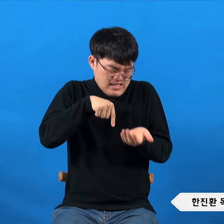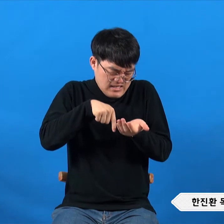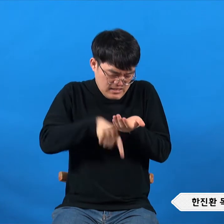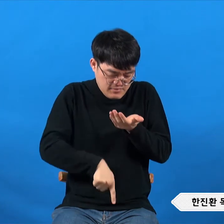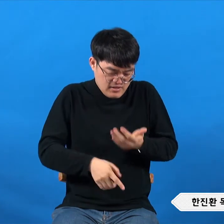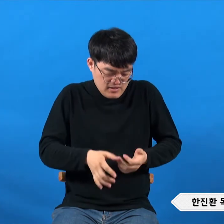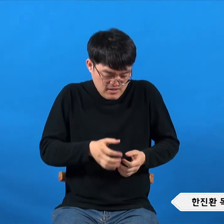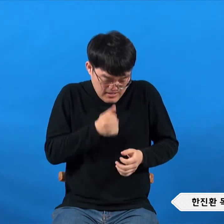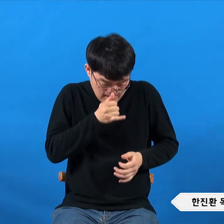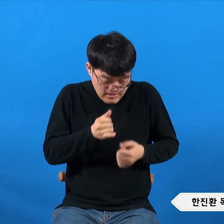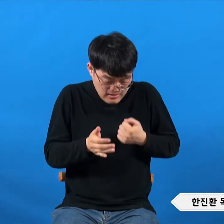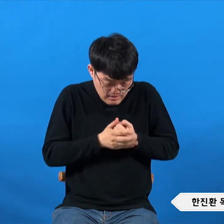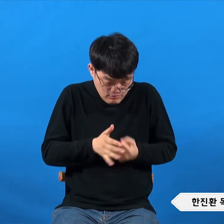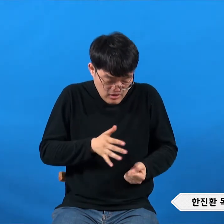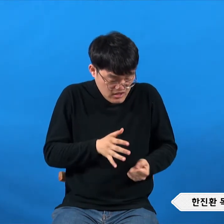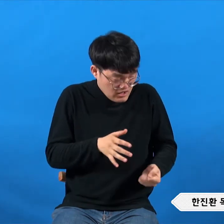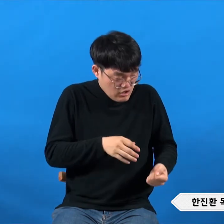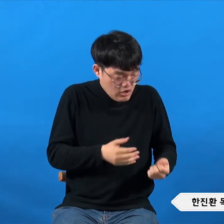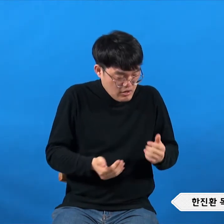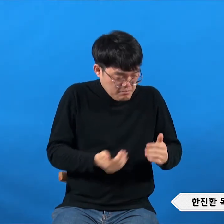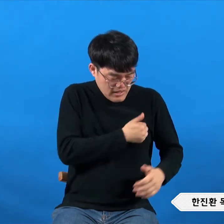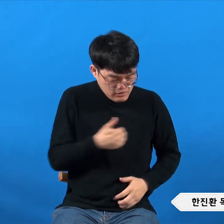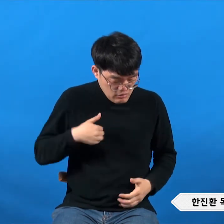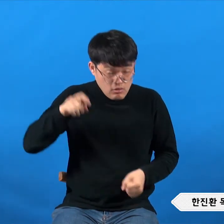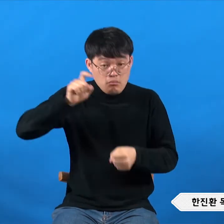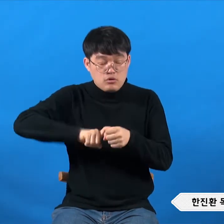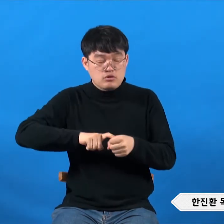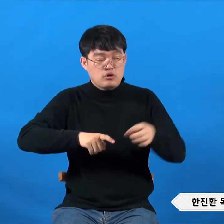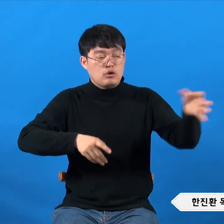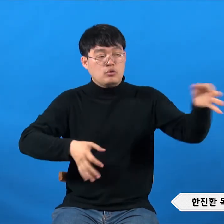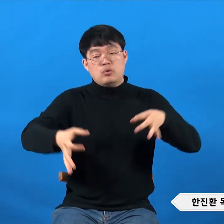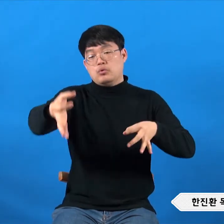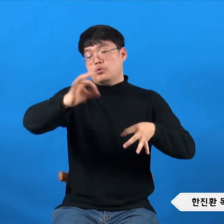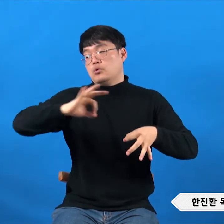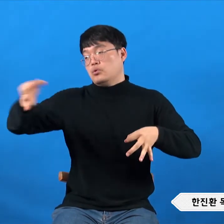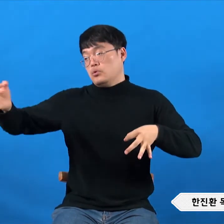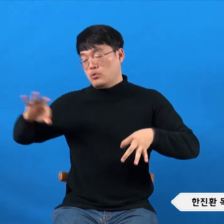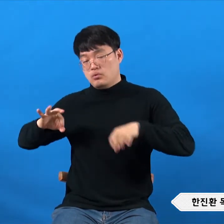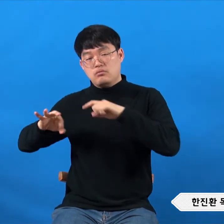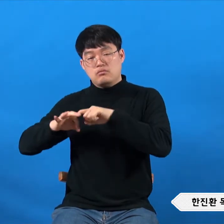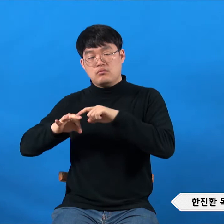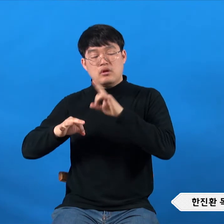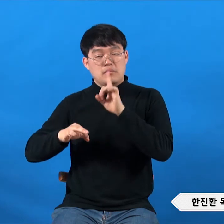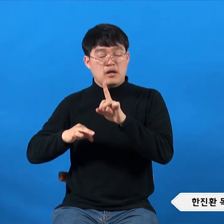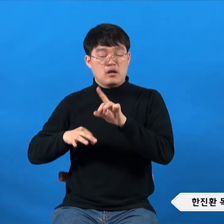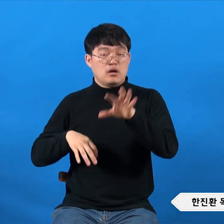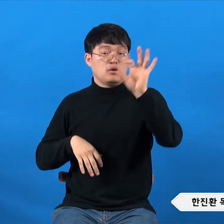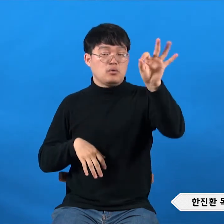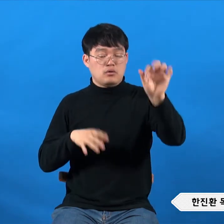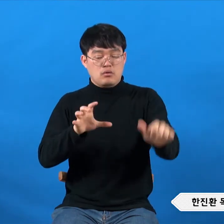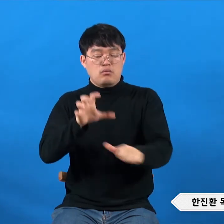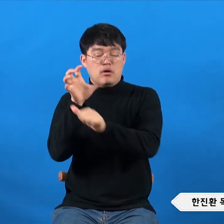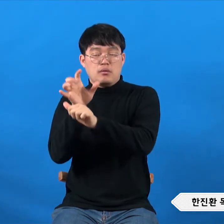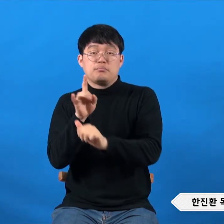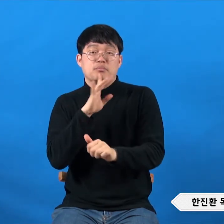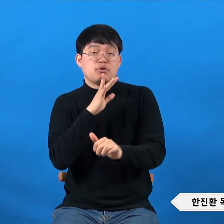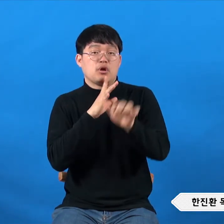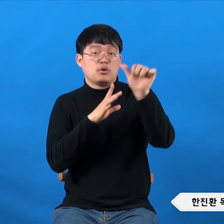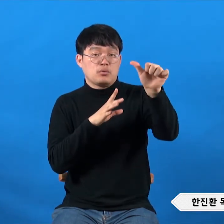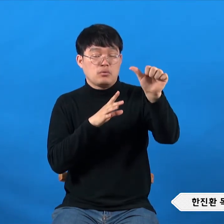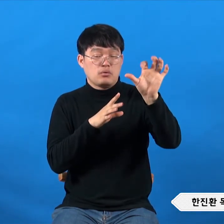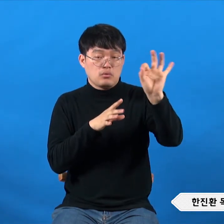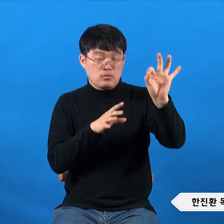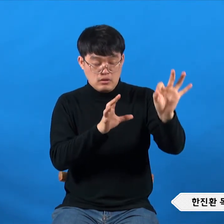있기 때문에 돈을 좋아하는 것입니다. 돈은 하나의 도구에 불과합니다. 그